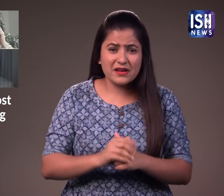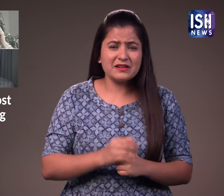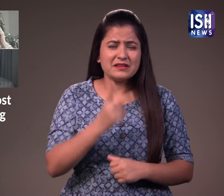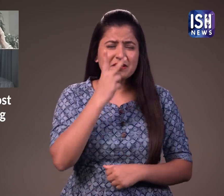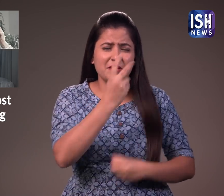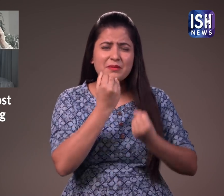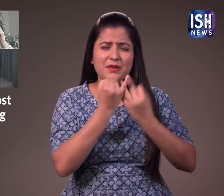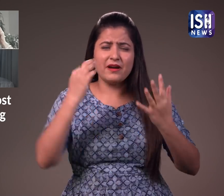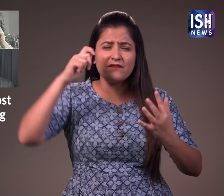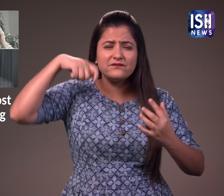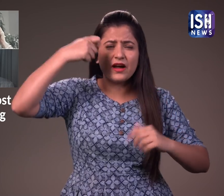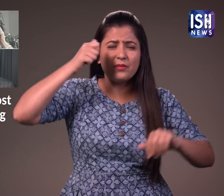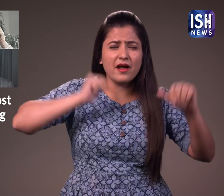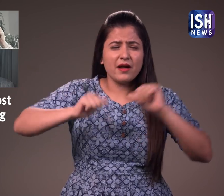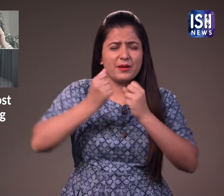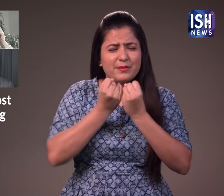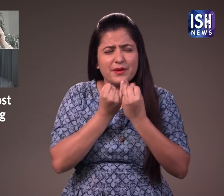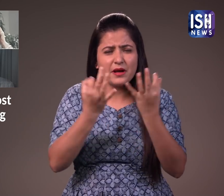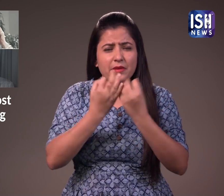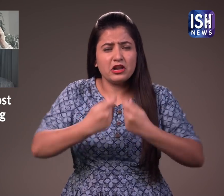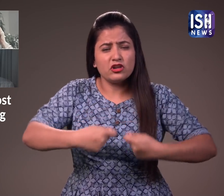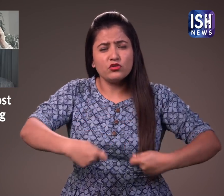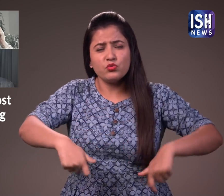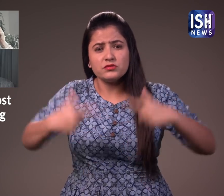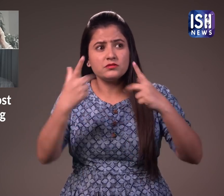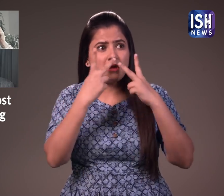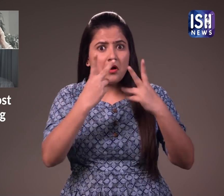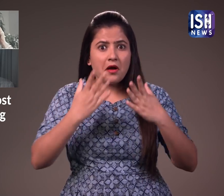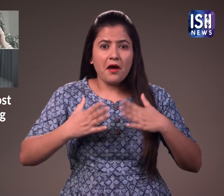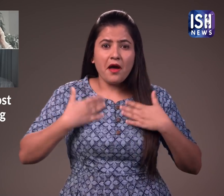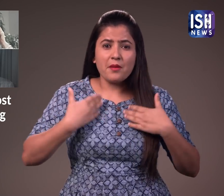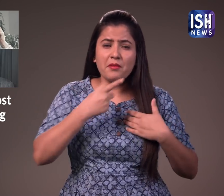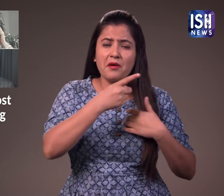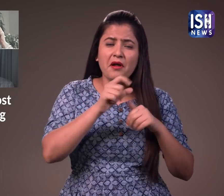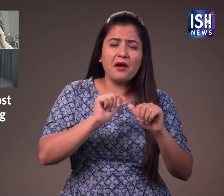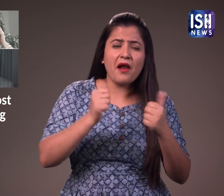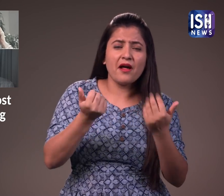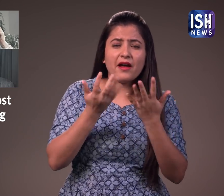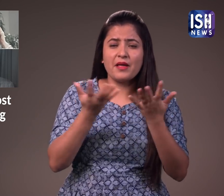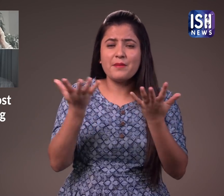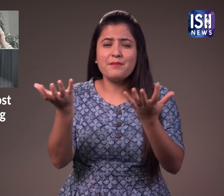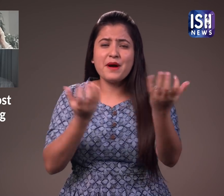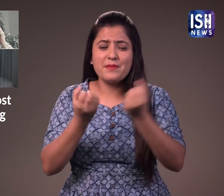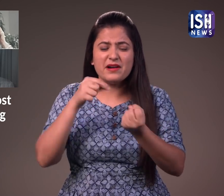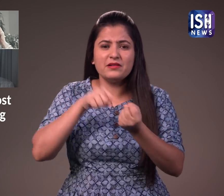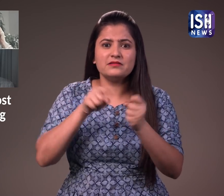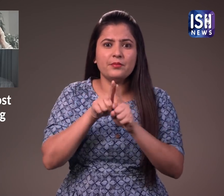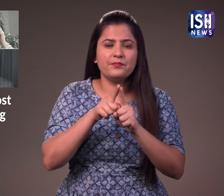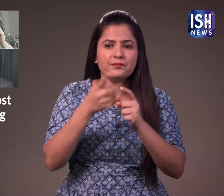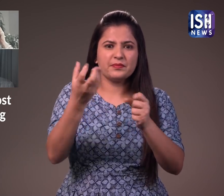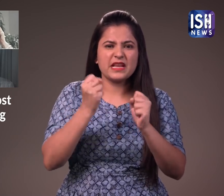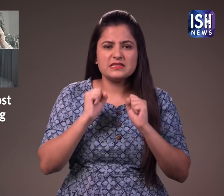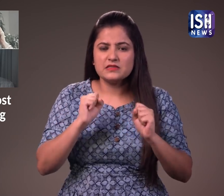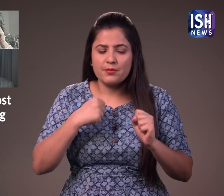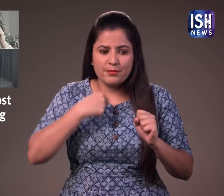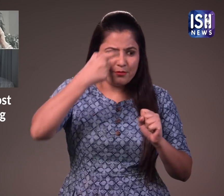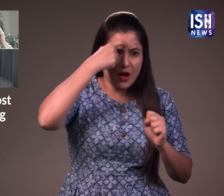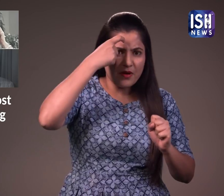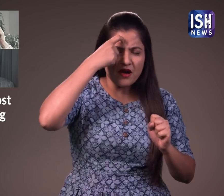ऐसा लगता है कि मशूर हस्तियां अमीर है और कुछ भी खरीच सकते है ऐसा कुछ भी नहीं है जो वे ये नहीं खरीच सकते